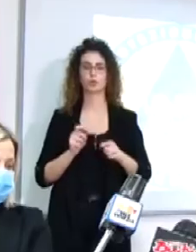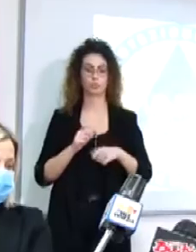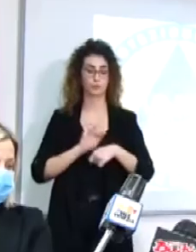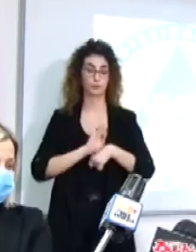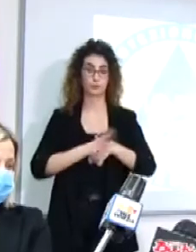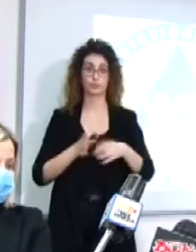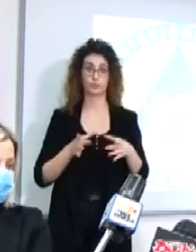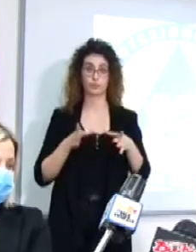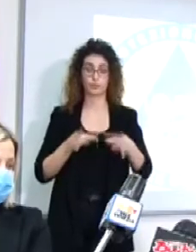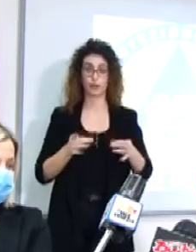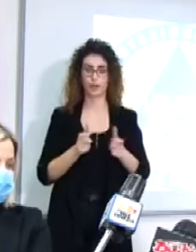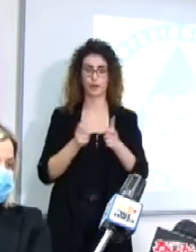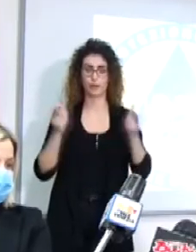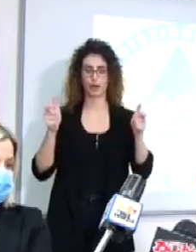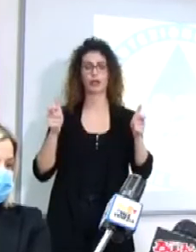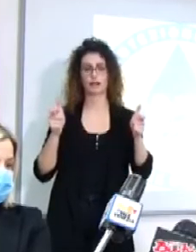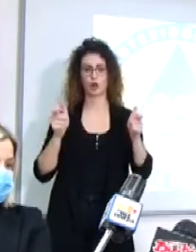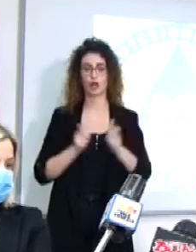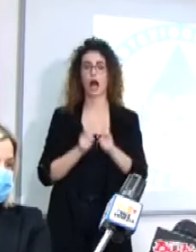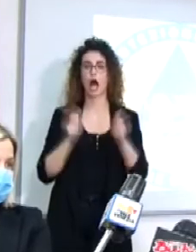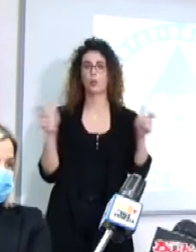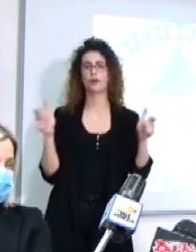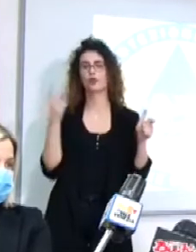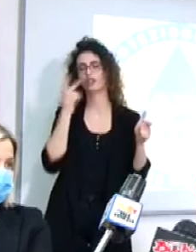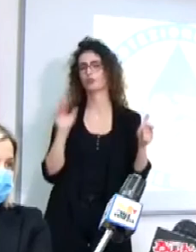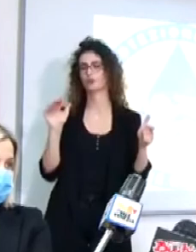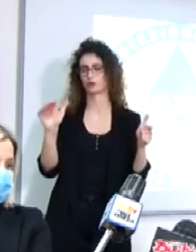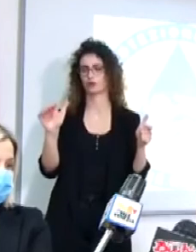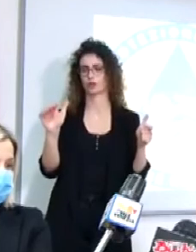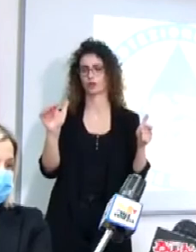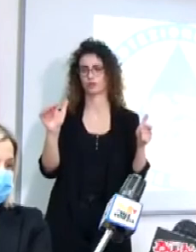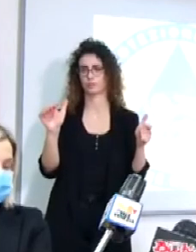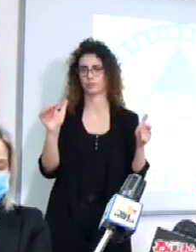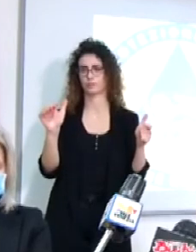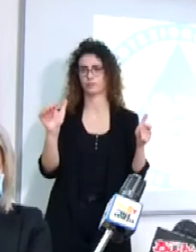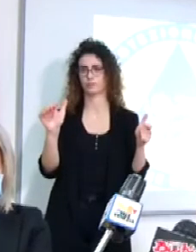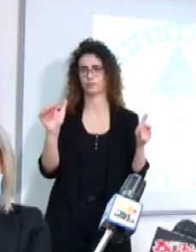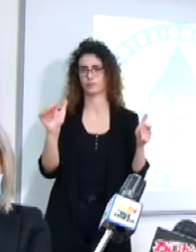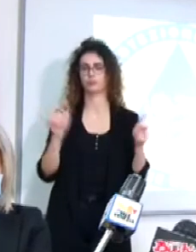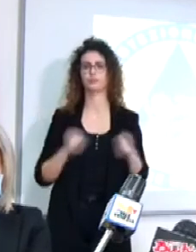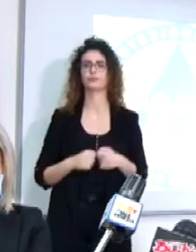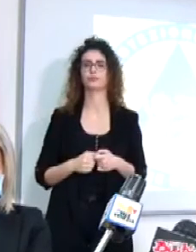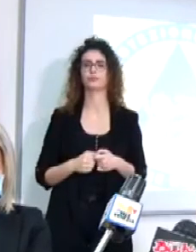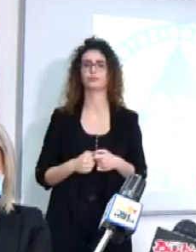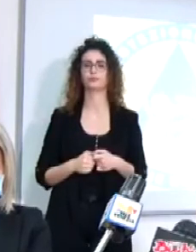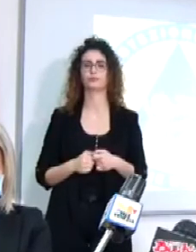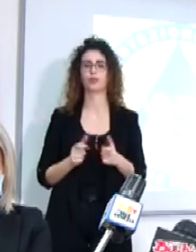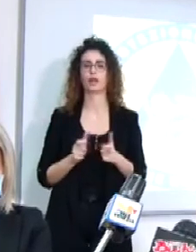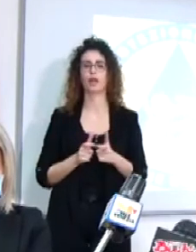allora l'aumento del numero dei casi insomma lo vediamo tutti i giorni non è un aumento che insomma